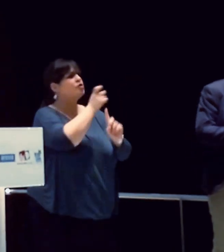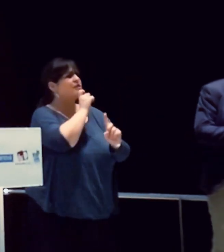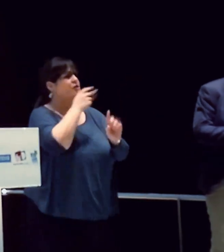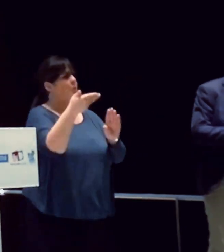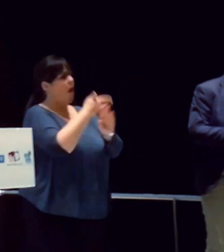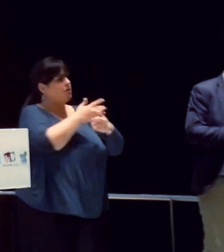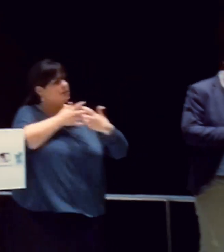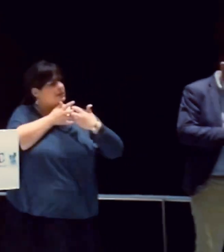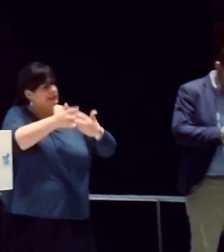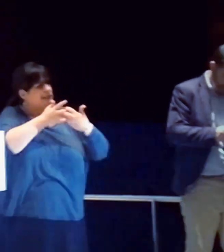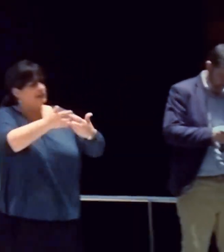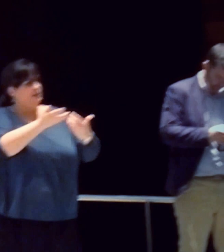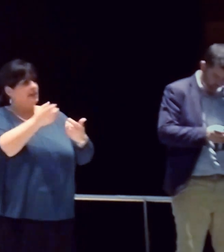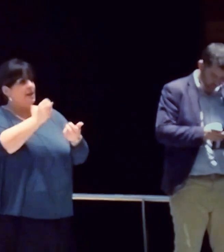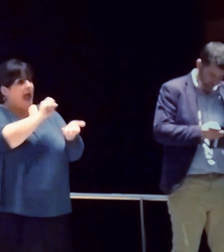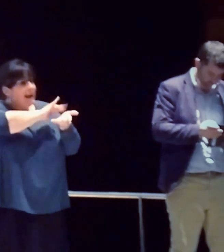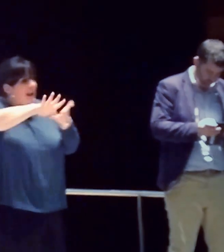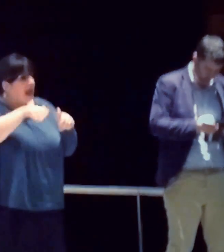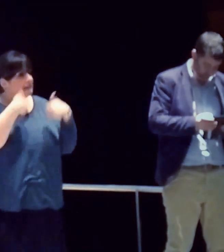nunca se deu de balde.